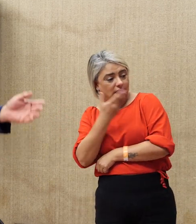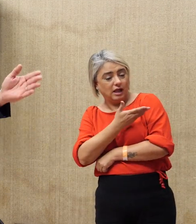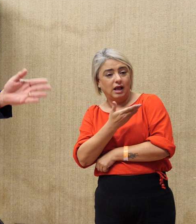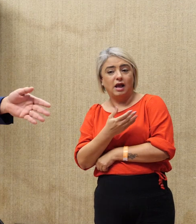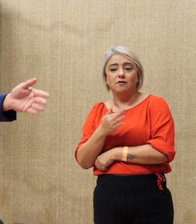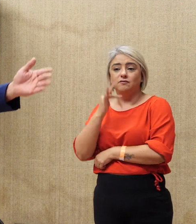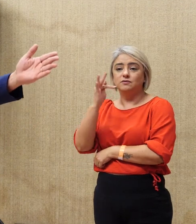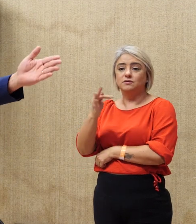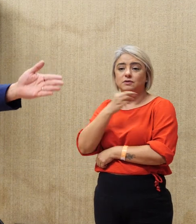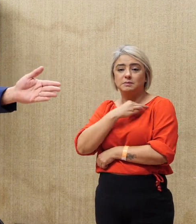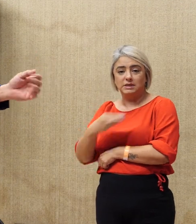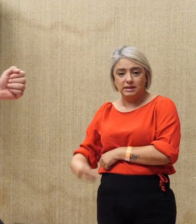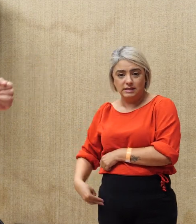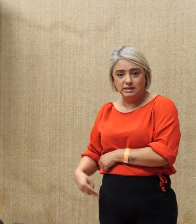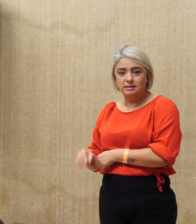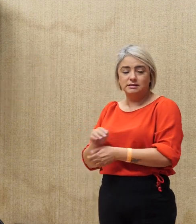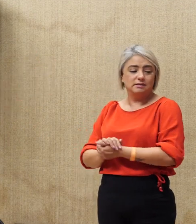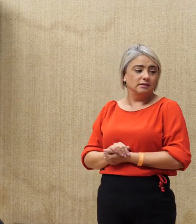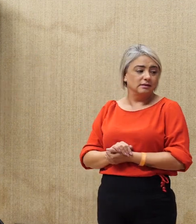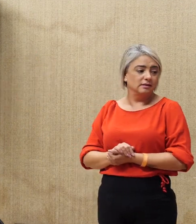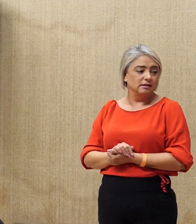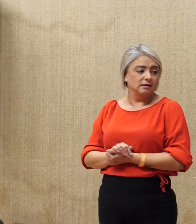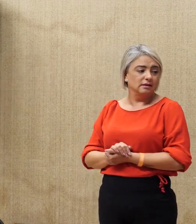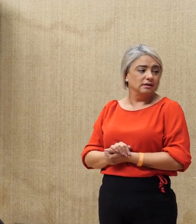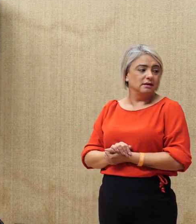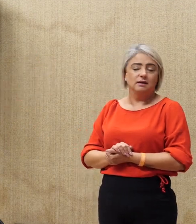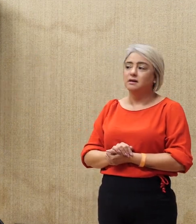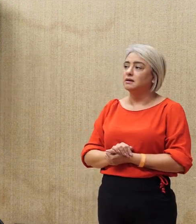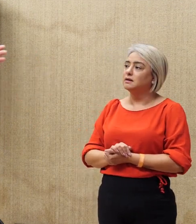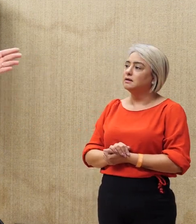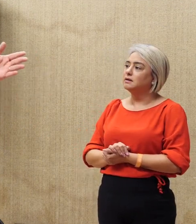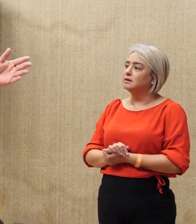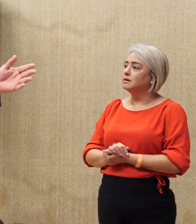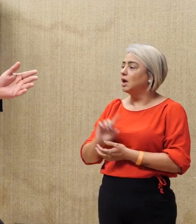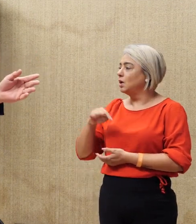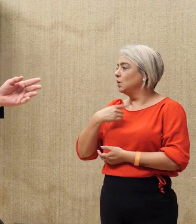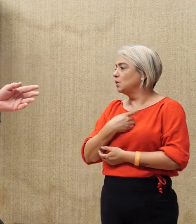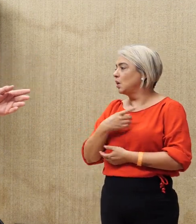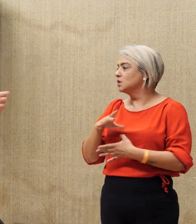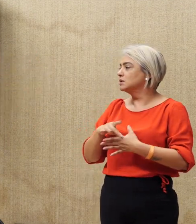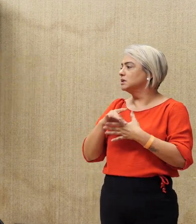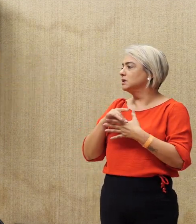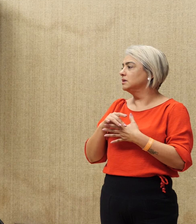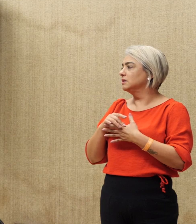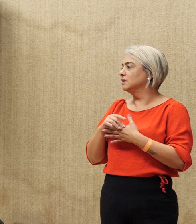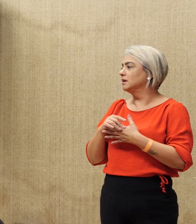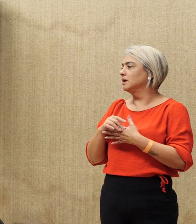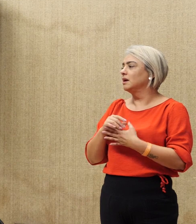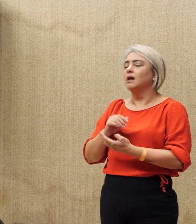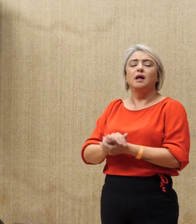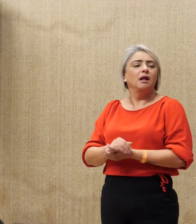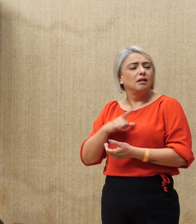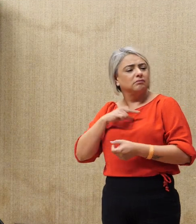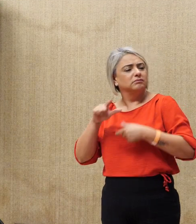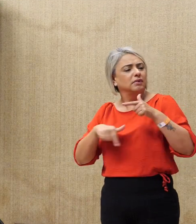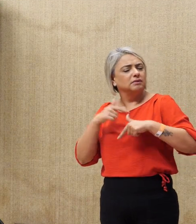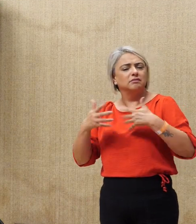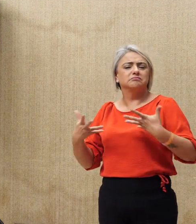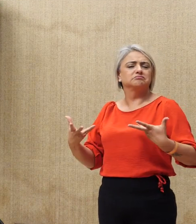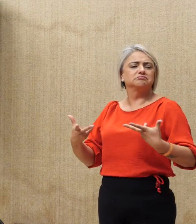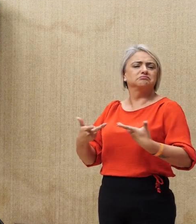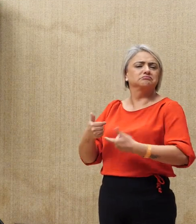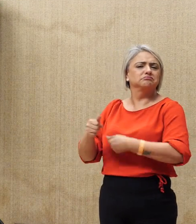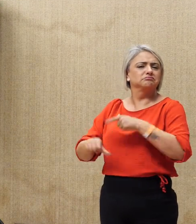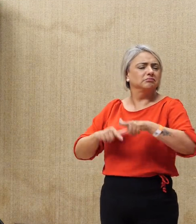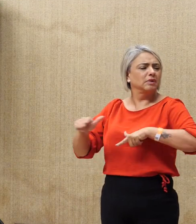futura ministra, Candalice, o Mariano que esteve lá com a gente, o Luiz, e o nosso líder maior, Abidael, que tem feito um trabalho